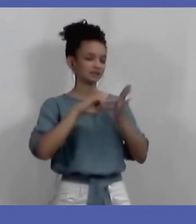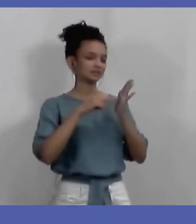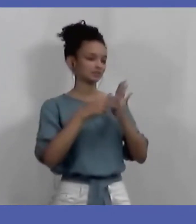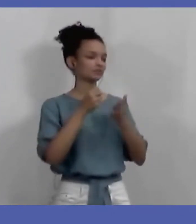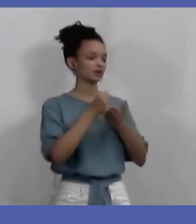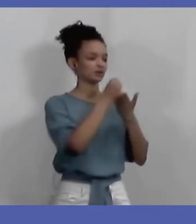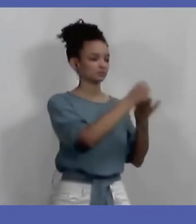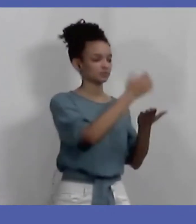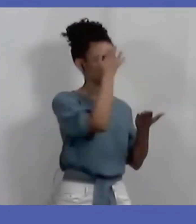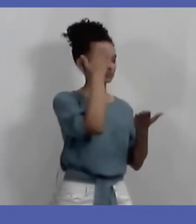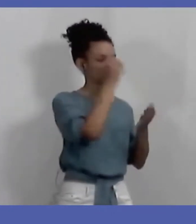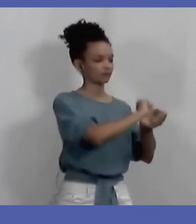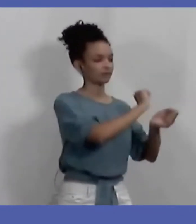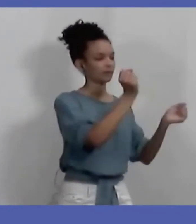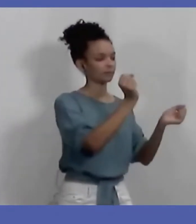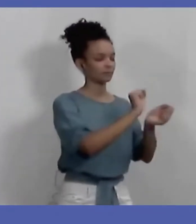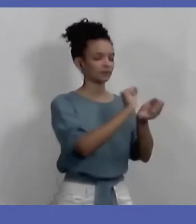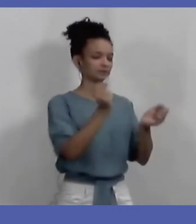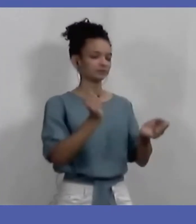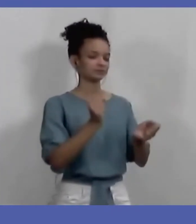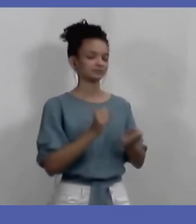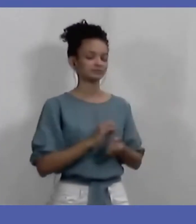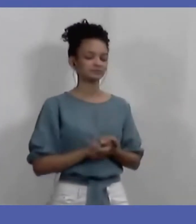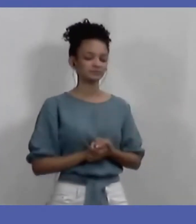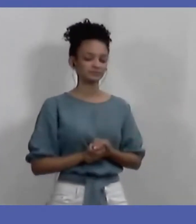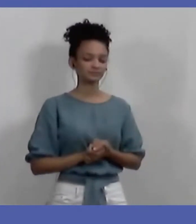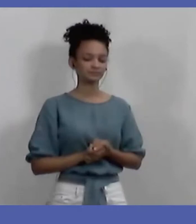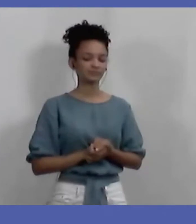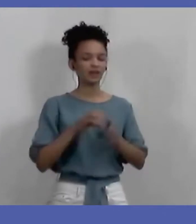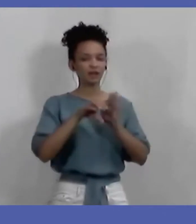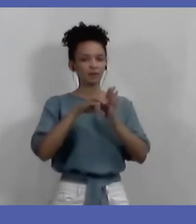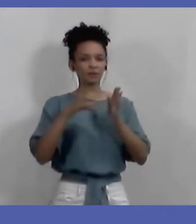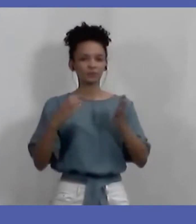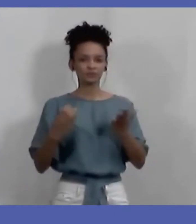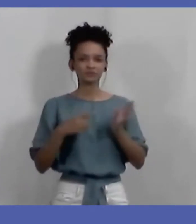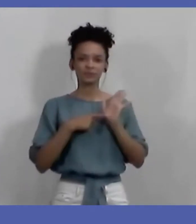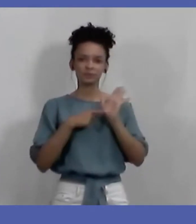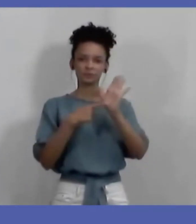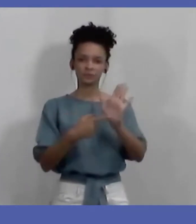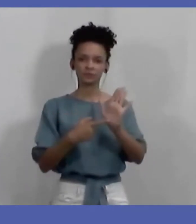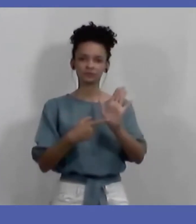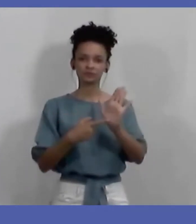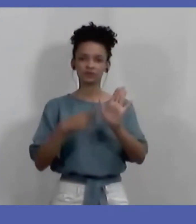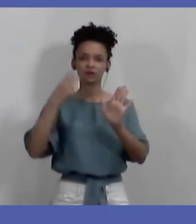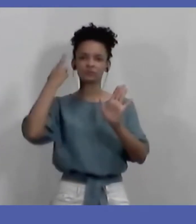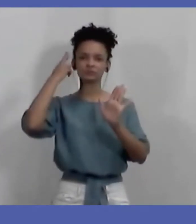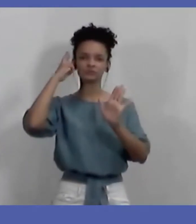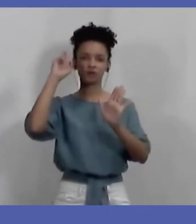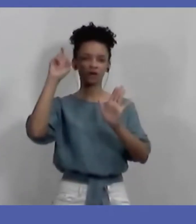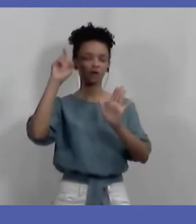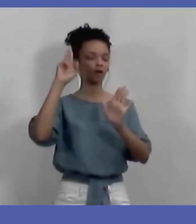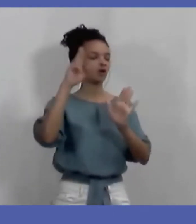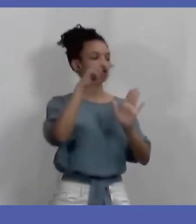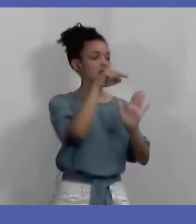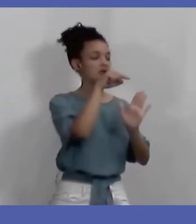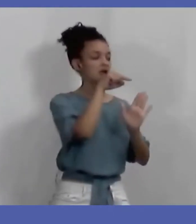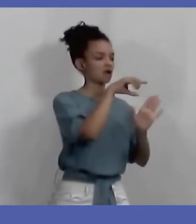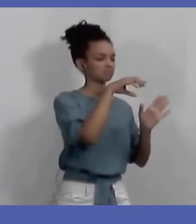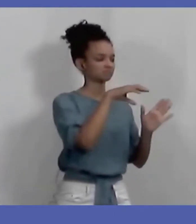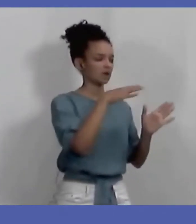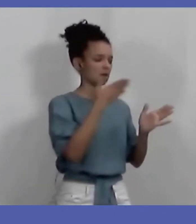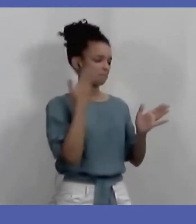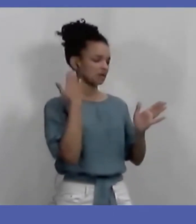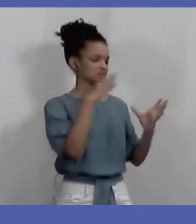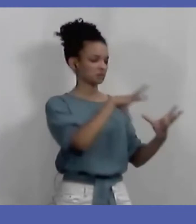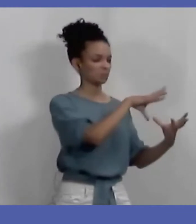que Ele nos transportou do império das trevas para o reino do